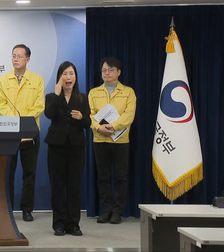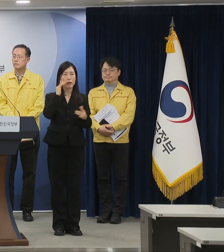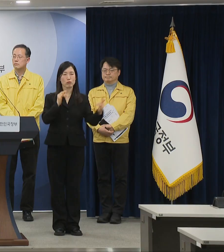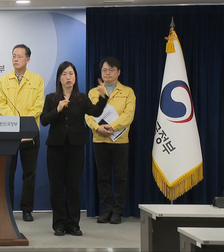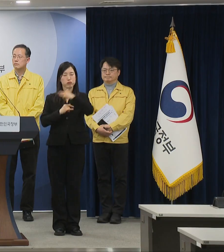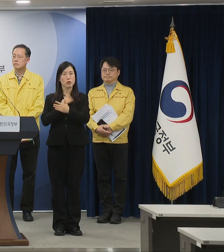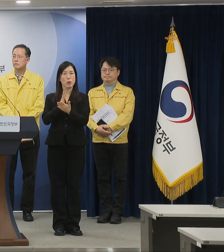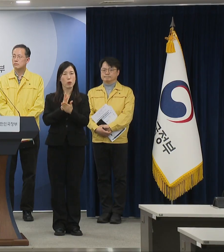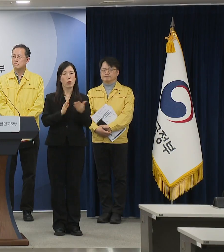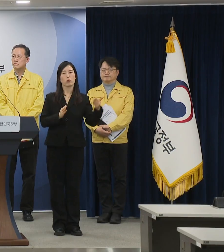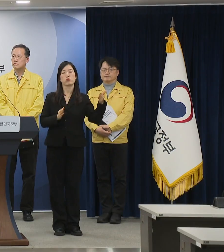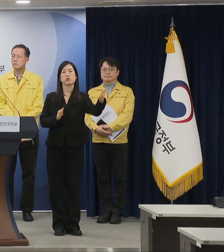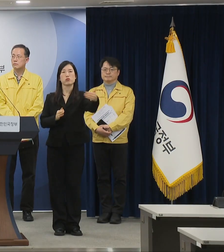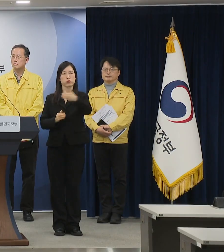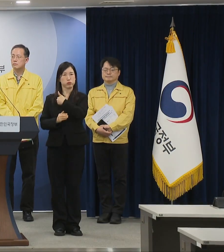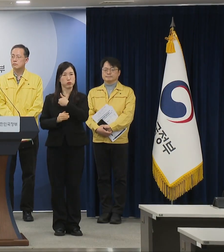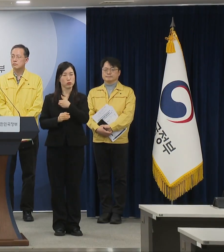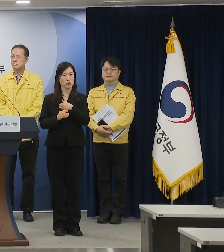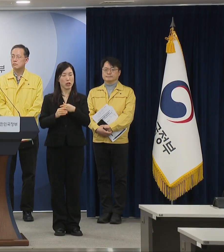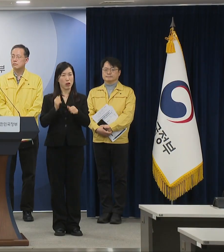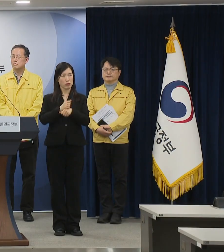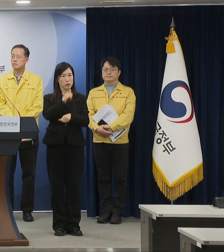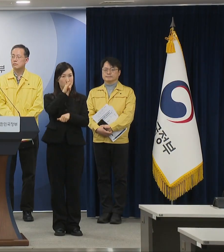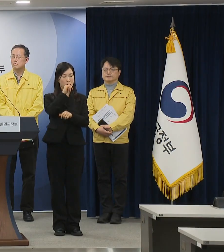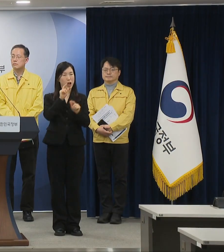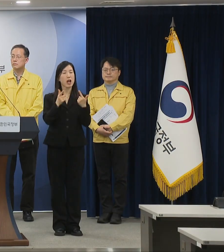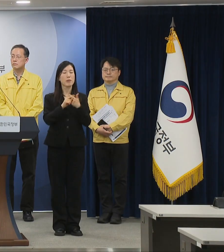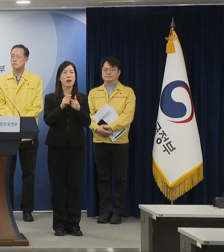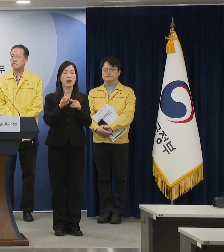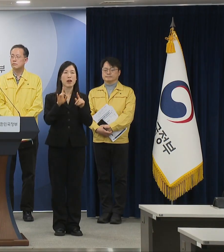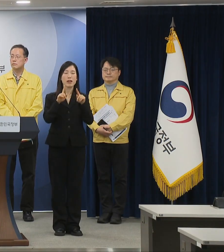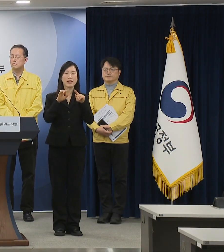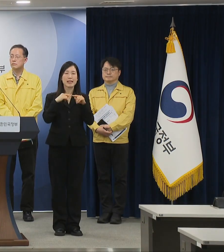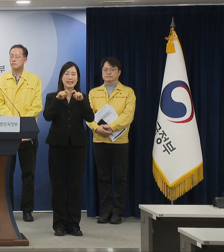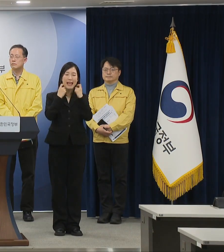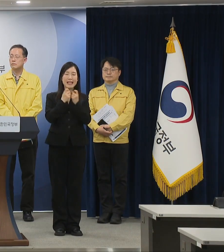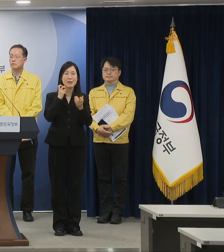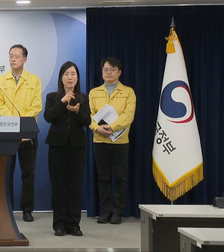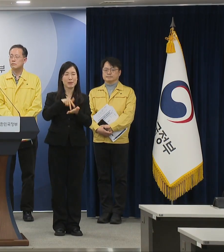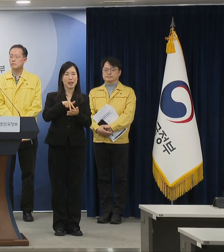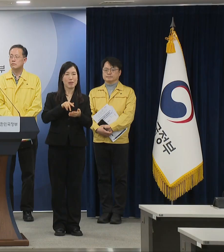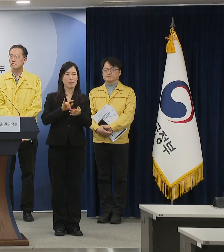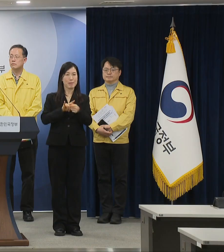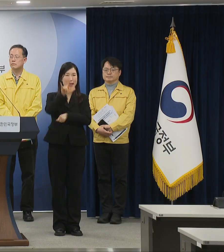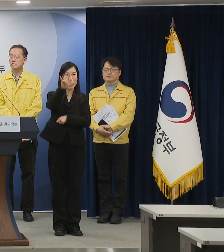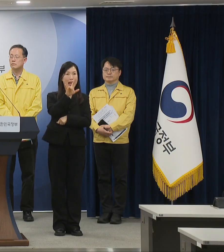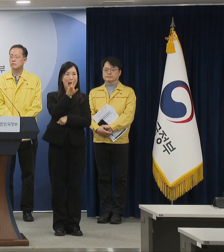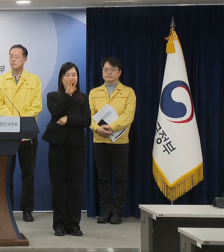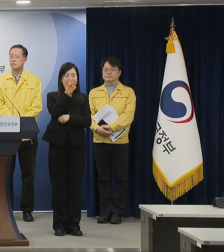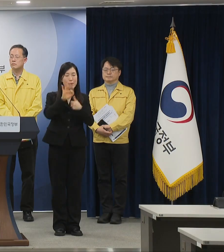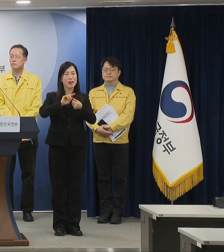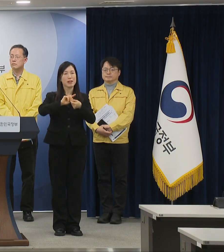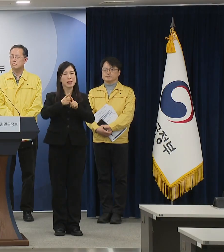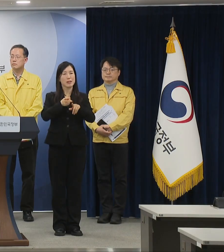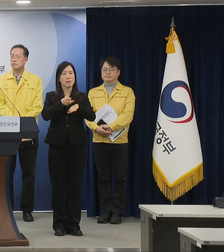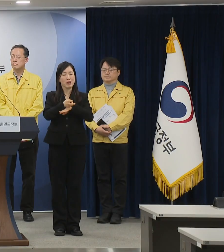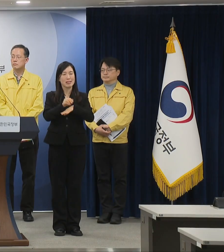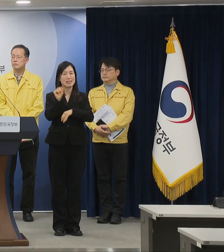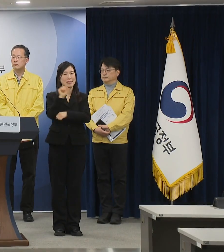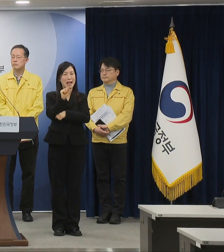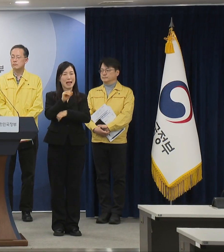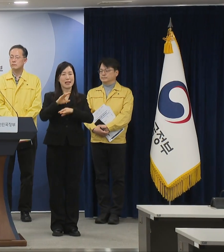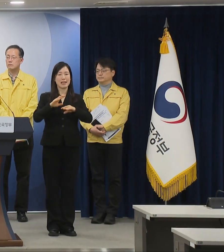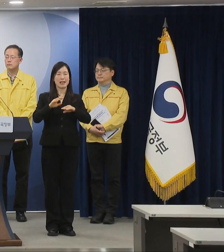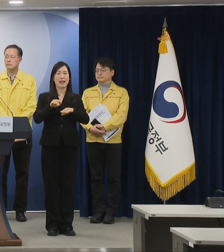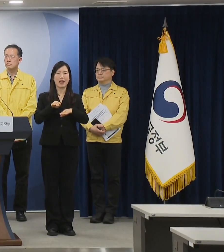건지 근데 이 경우에 그 개인분들이 육로를 통해 대피하는 건 좀 어려울 것 같기도 하거든요. 그래서 좀 자세한 설명